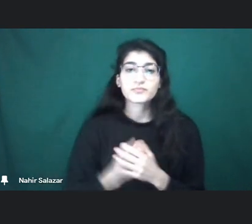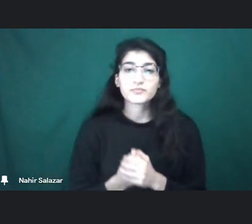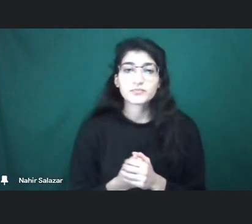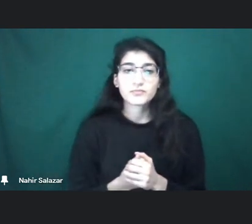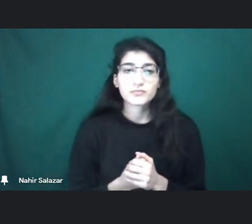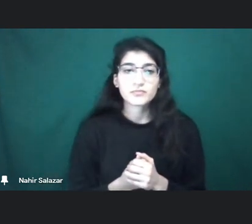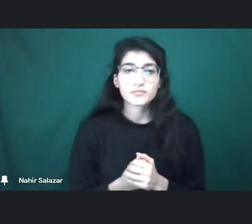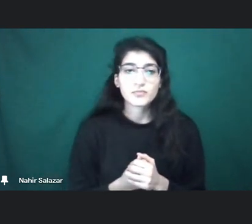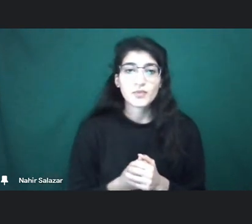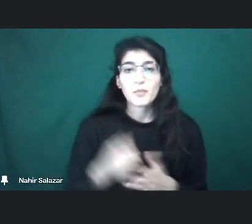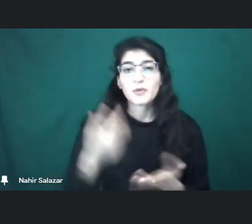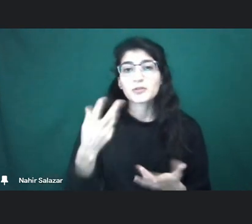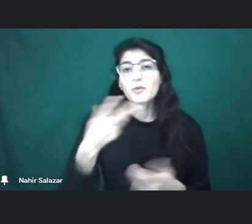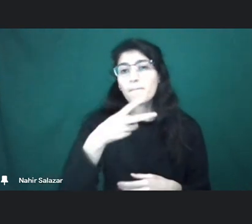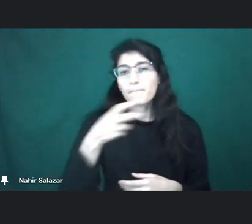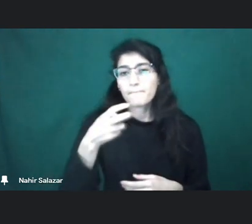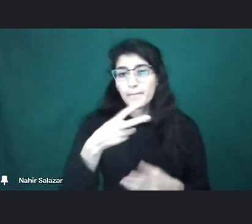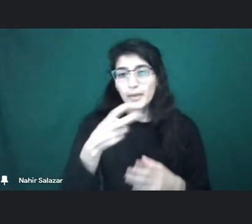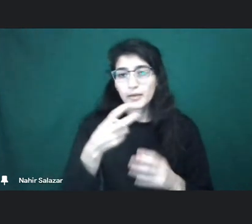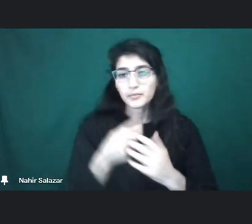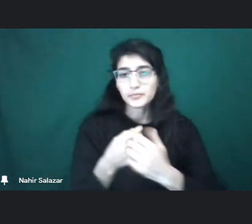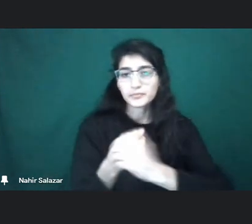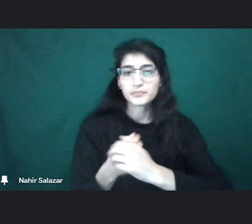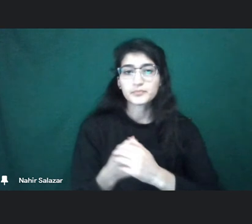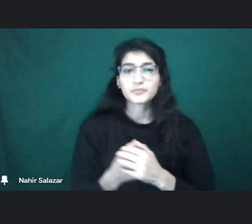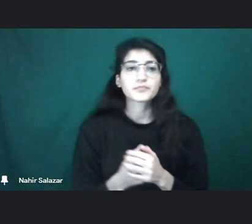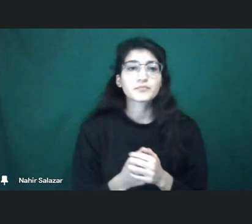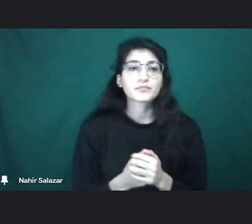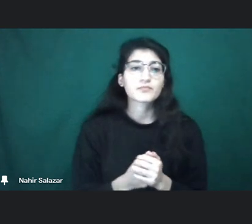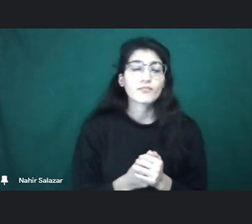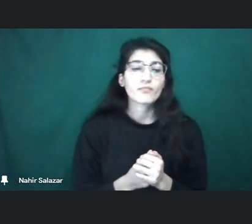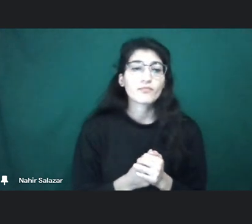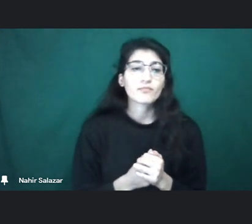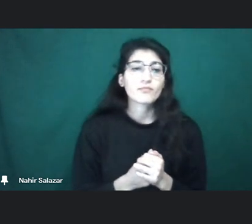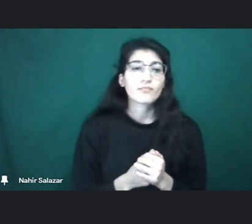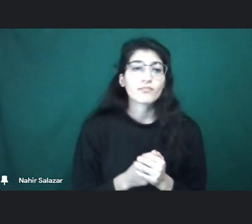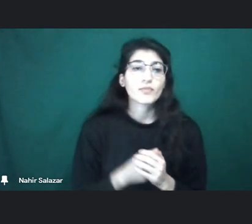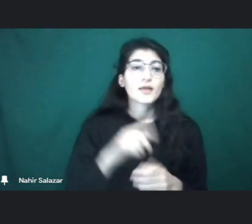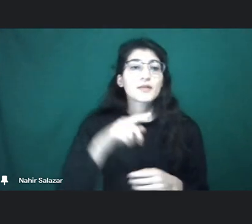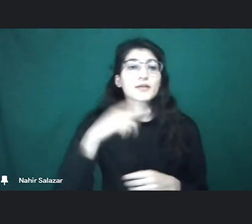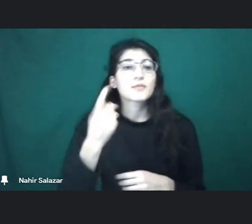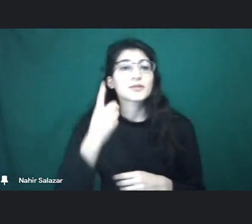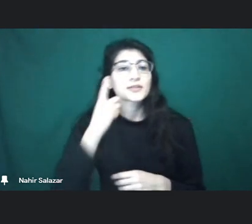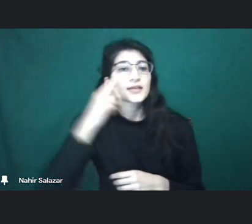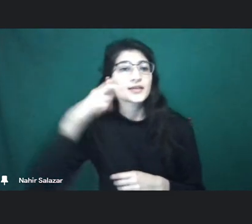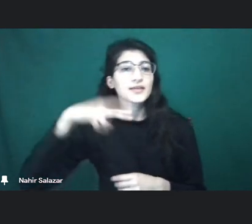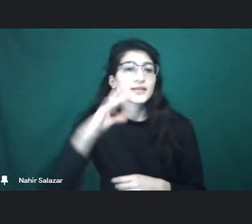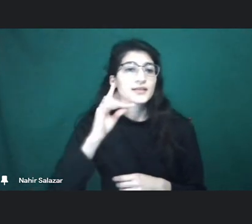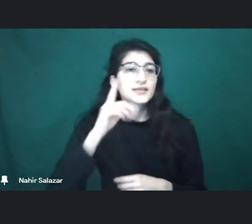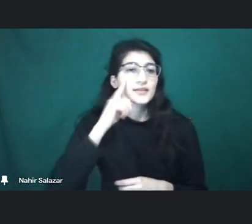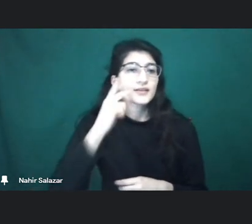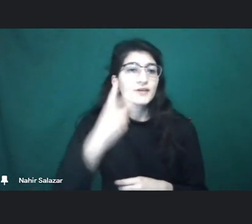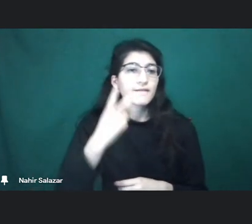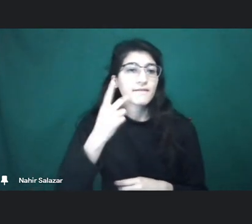Sustantivo. Sustantivo. Tiene la S y bueno, y en al puede ser adjetivo o sustantivo. Acá es